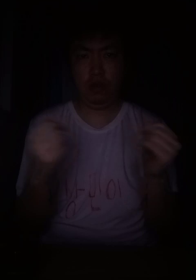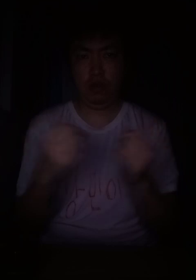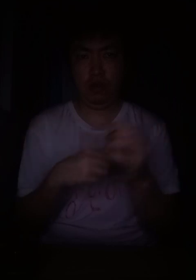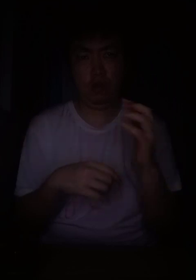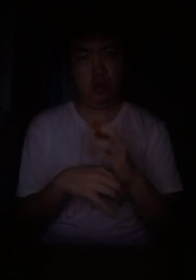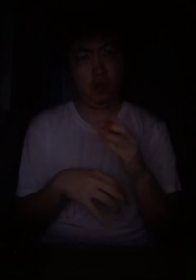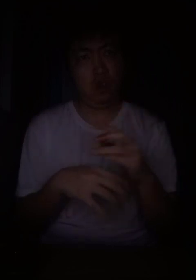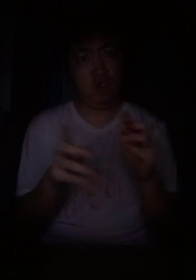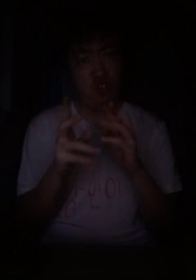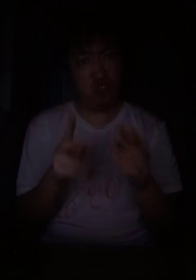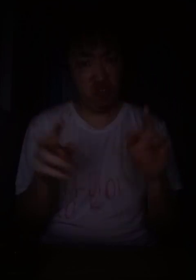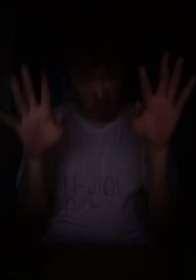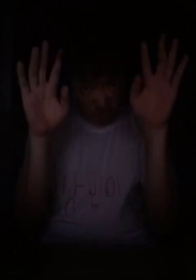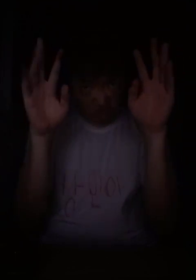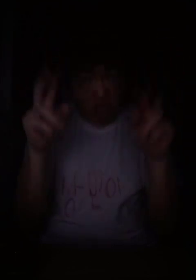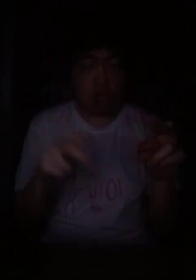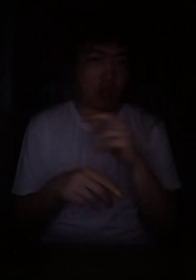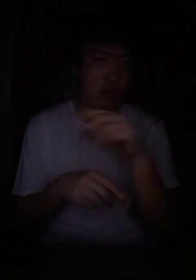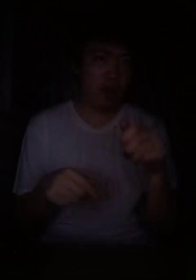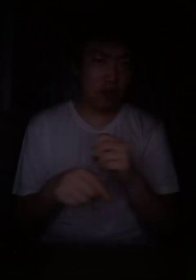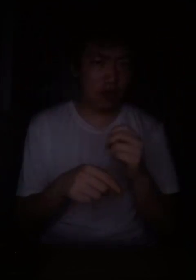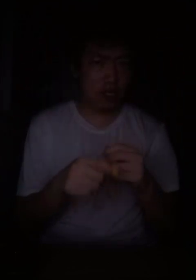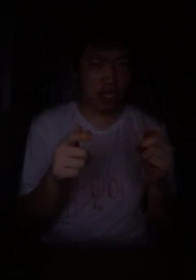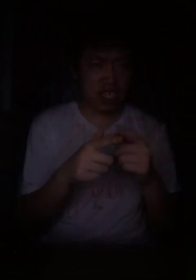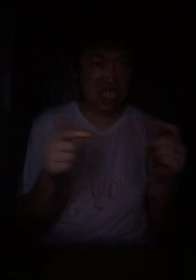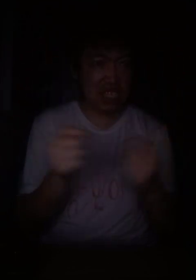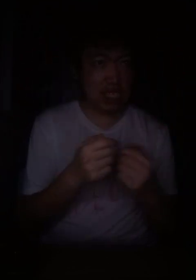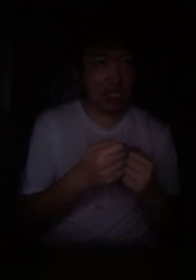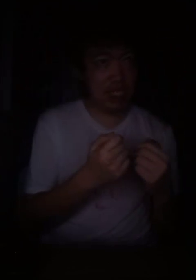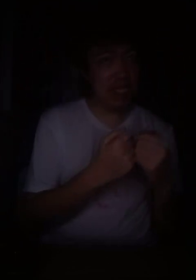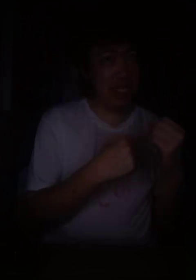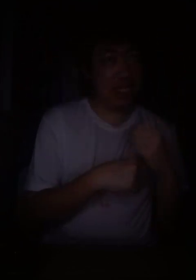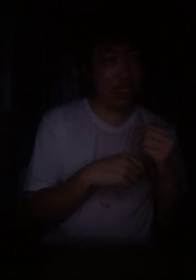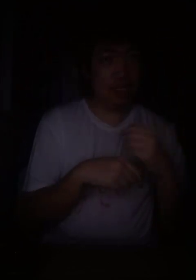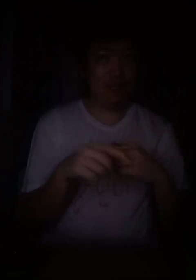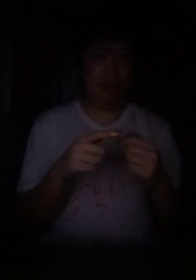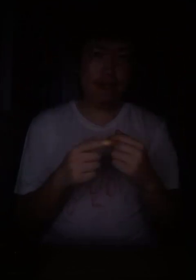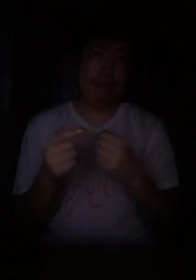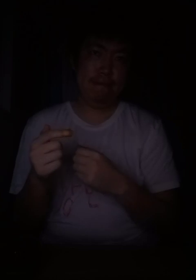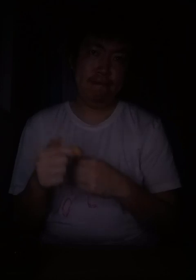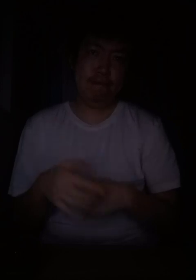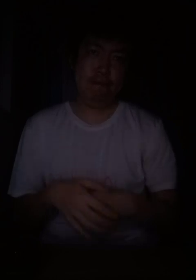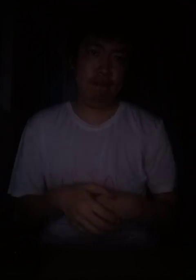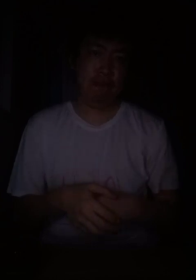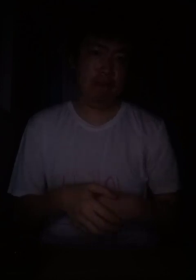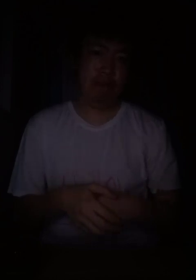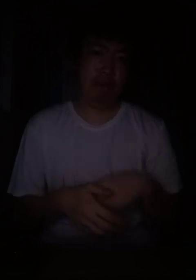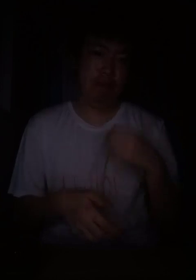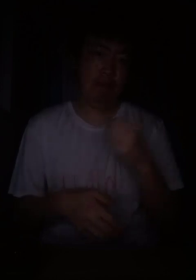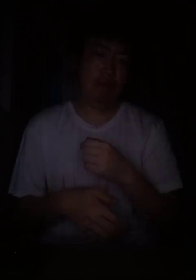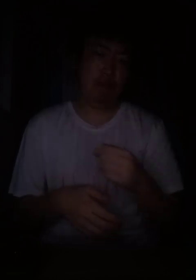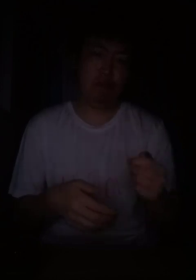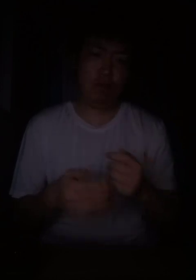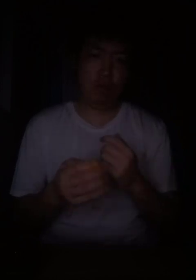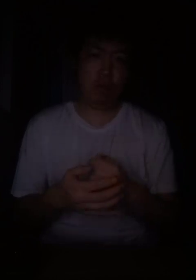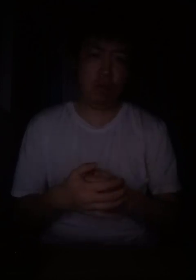동물보호법상은 투견, 자기의 개를 직접 투견시킨 사람에 한해서만 처벌을 하고 있고요. 네. 또